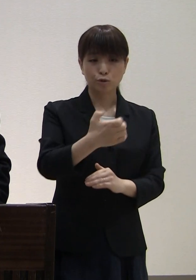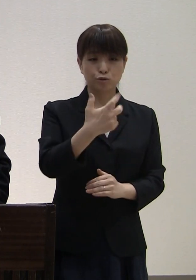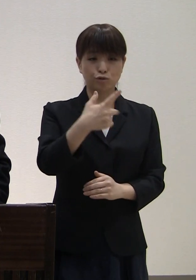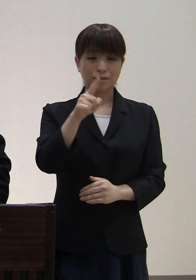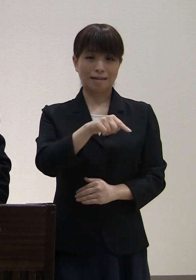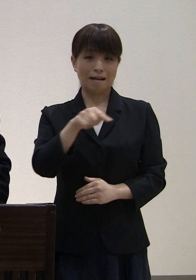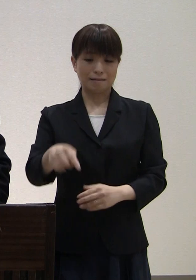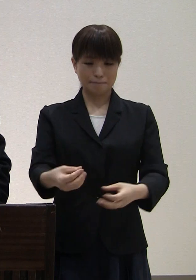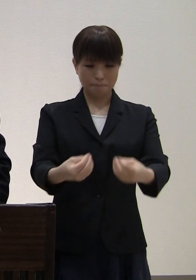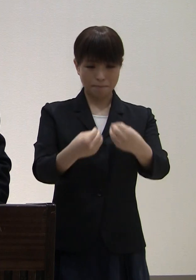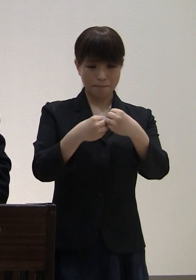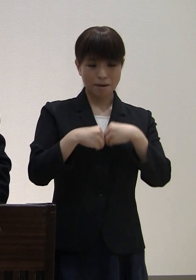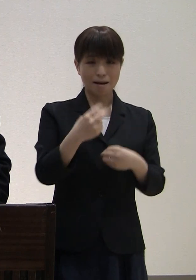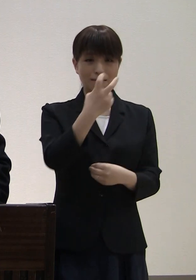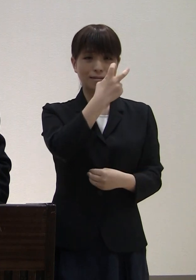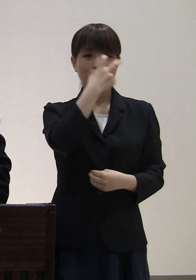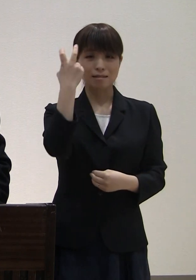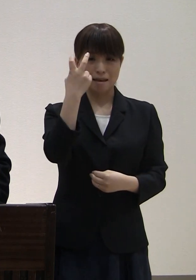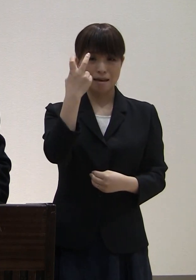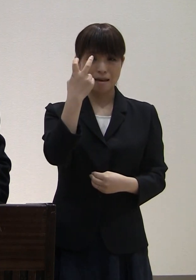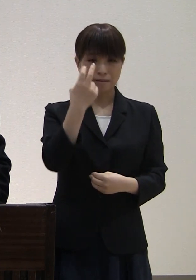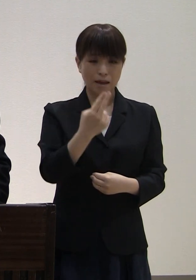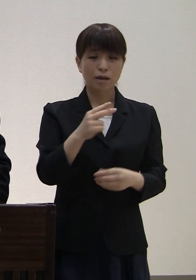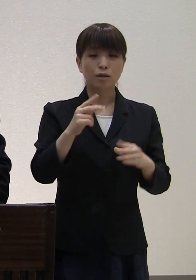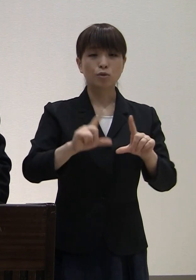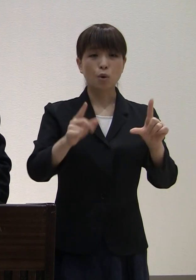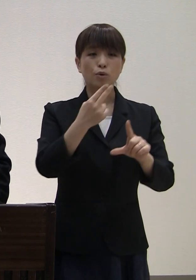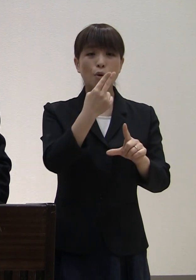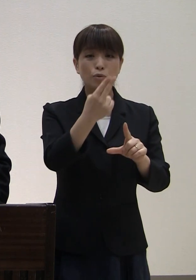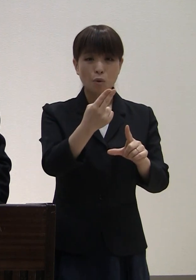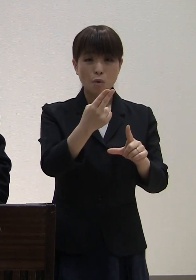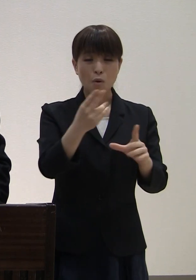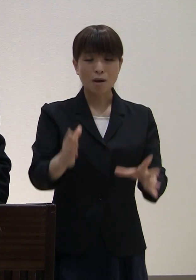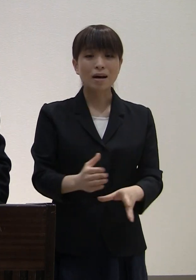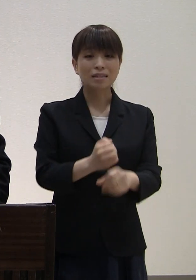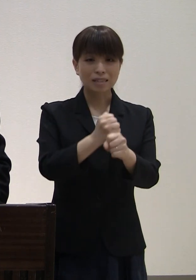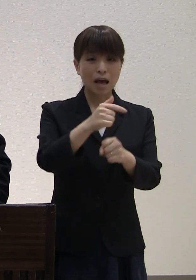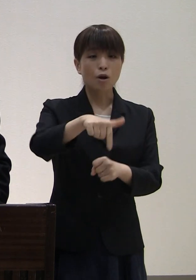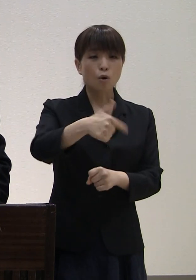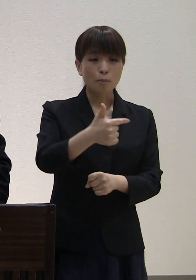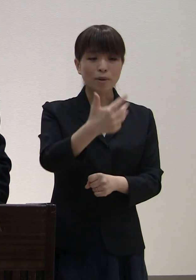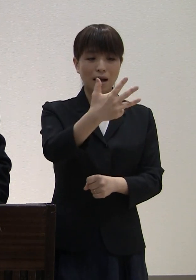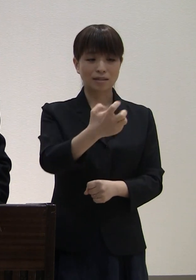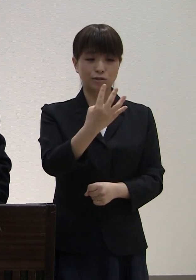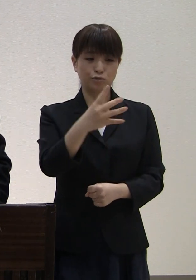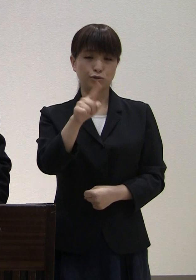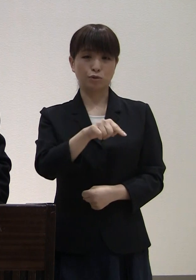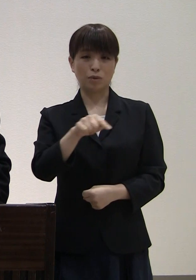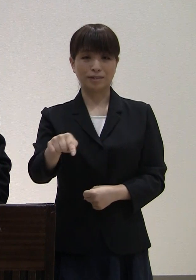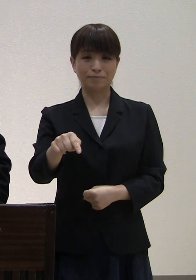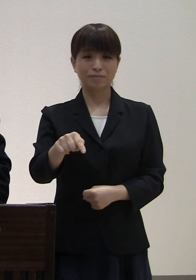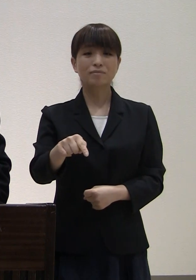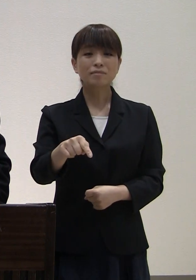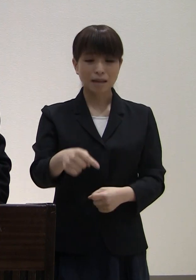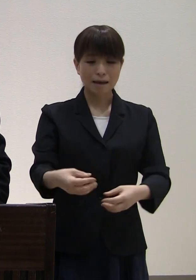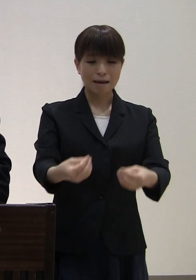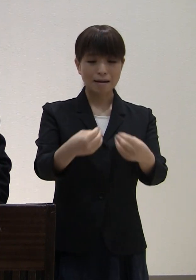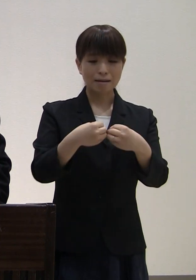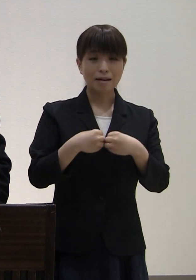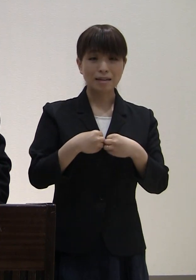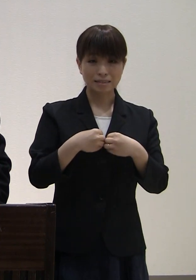感染が確認され、都内の感染者の総数が684人となり、感染症数